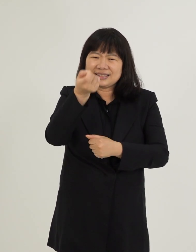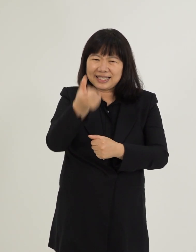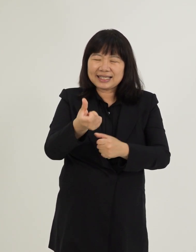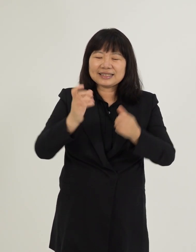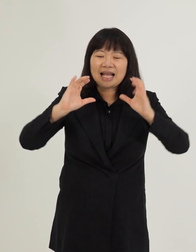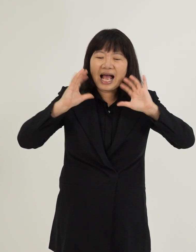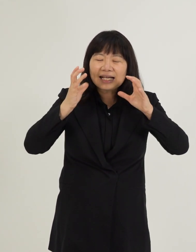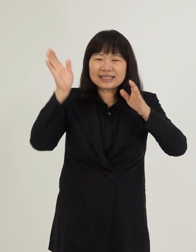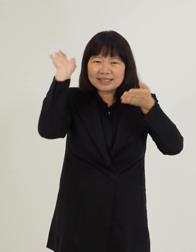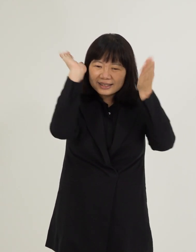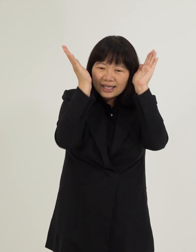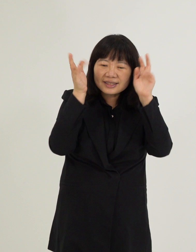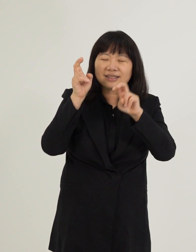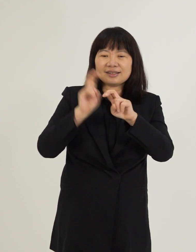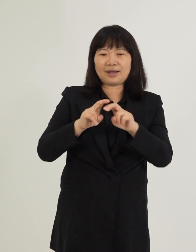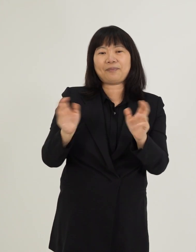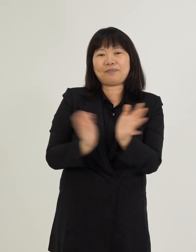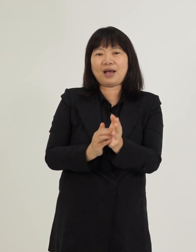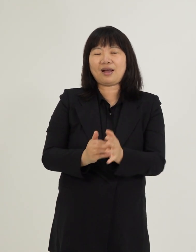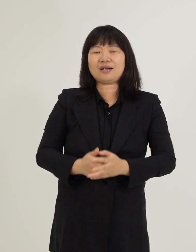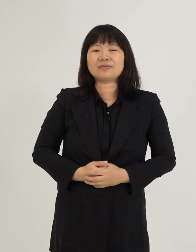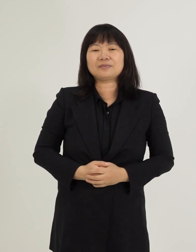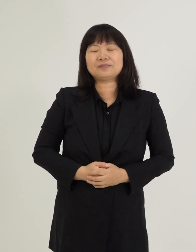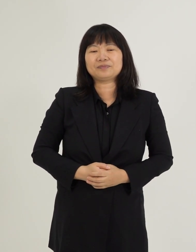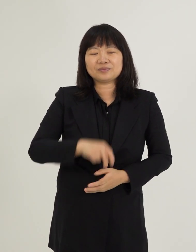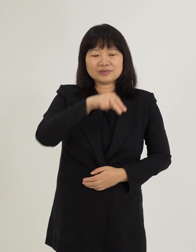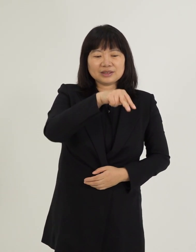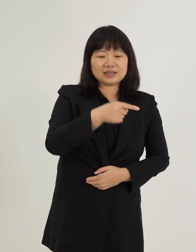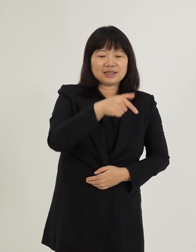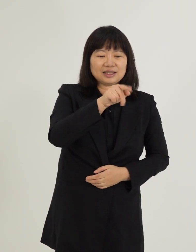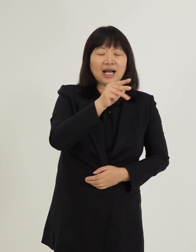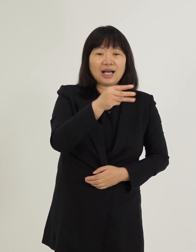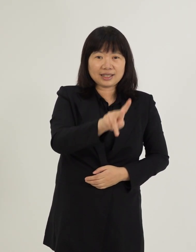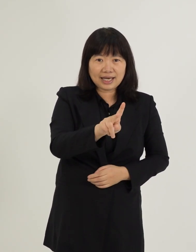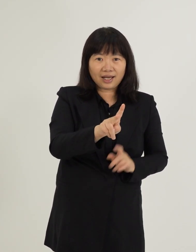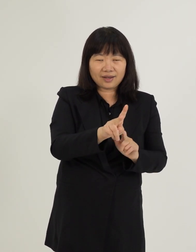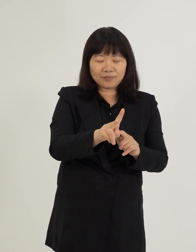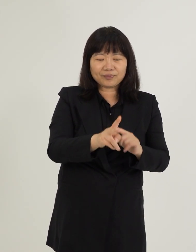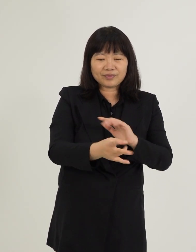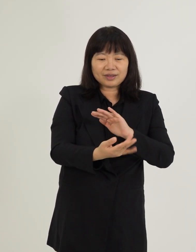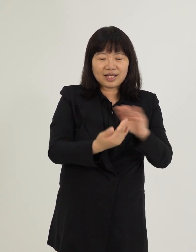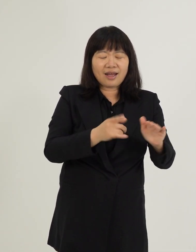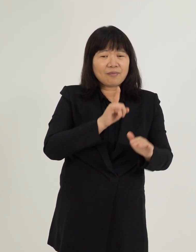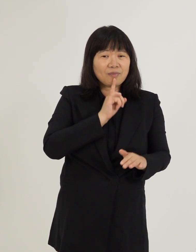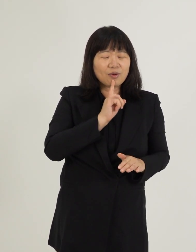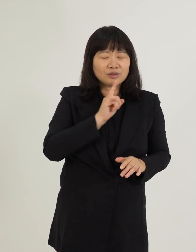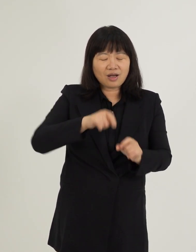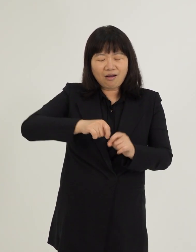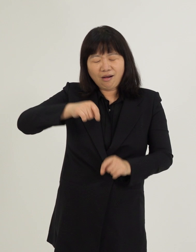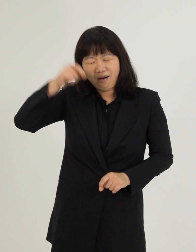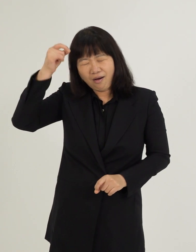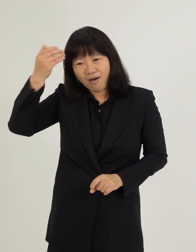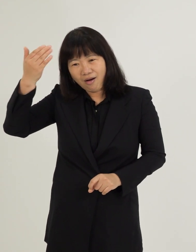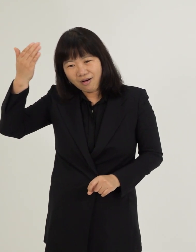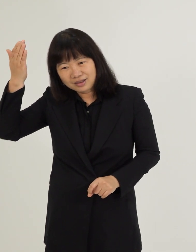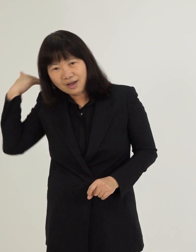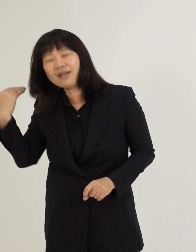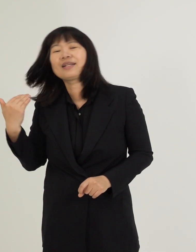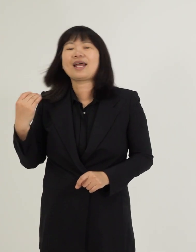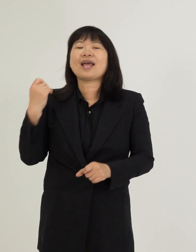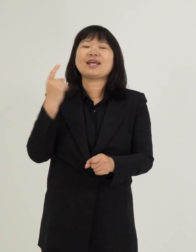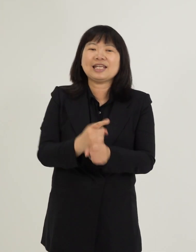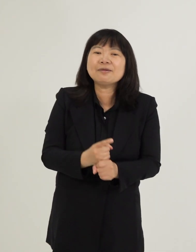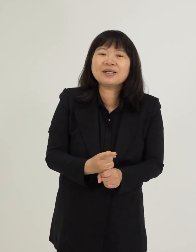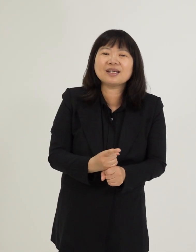나귀 새끼니라. 네, 바로 이 스가랴 예언이 수백 년 전에 펼쳐질 것을 스가랴